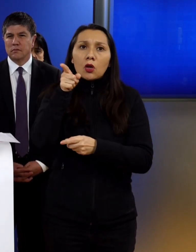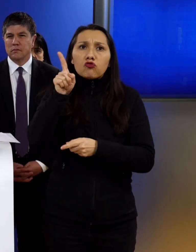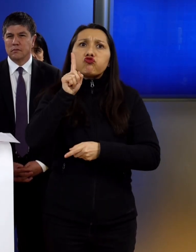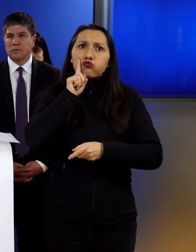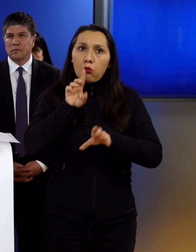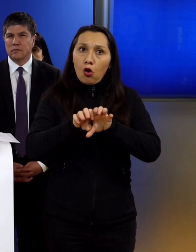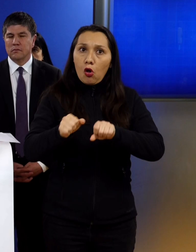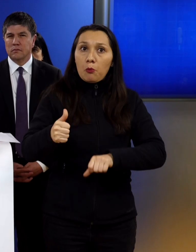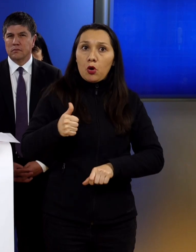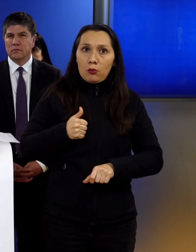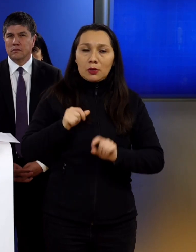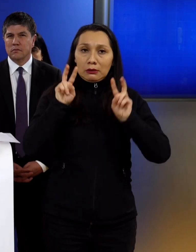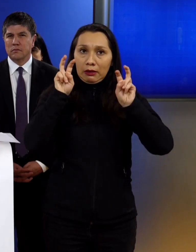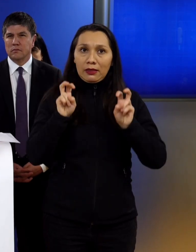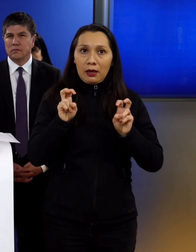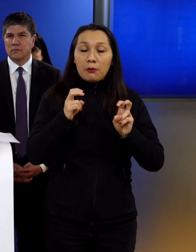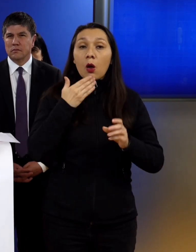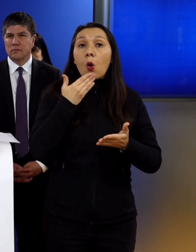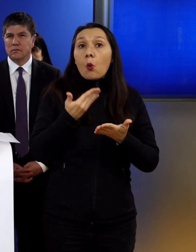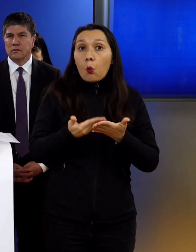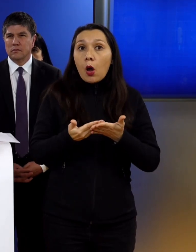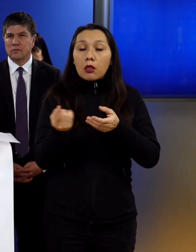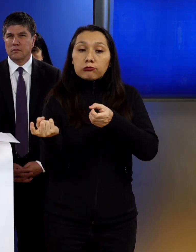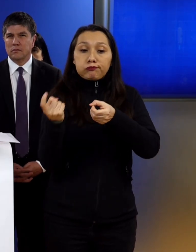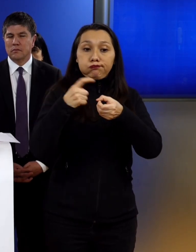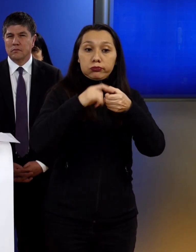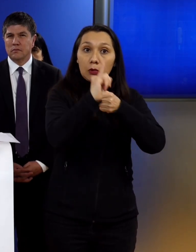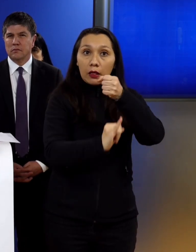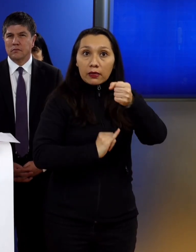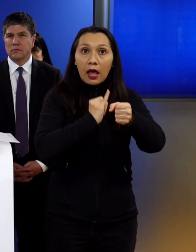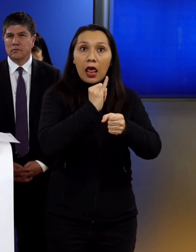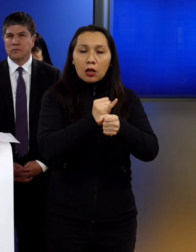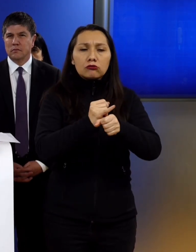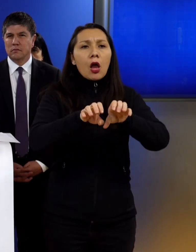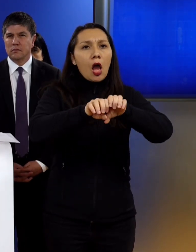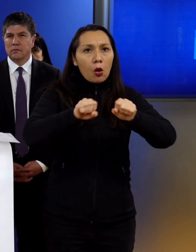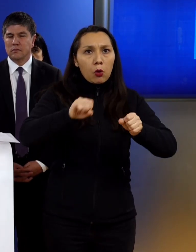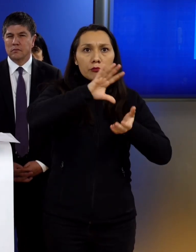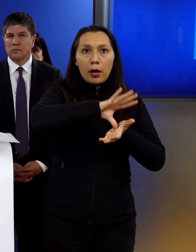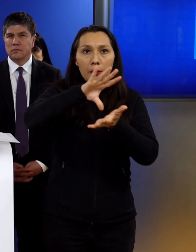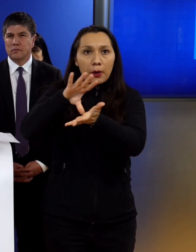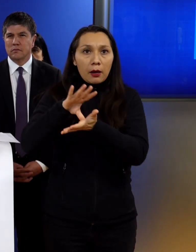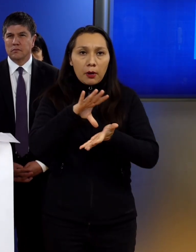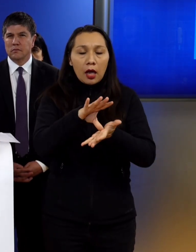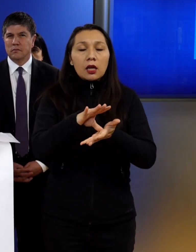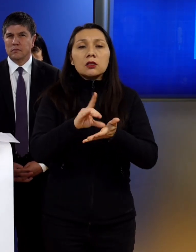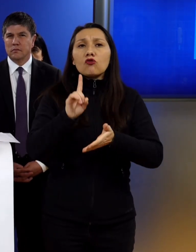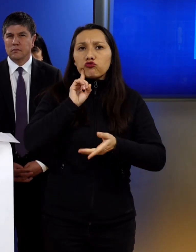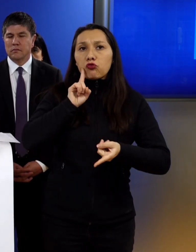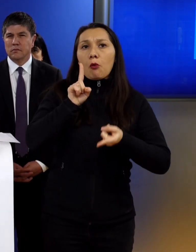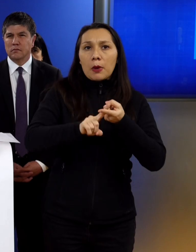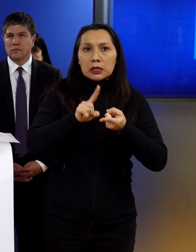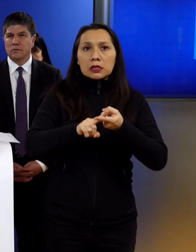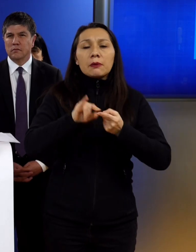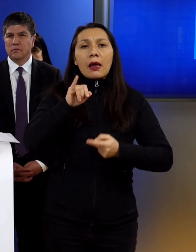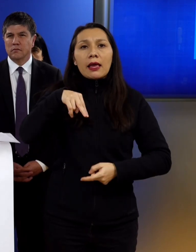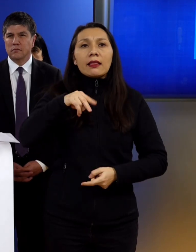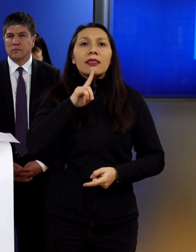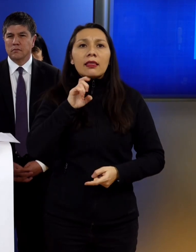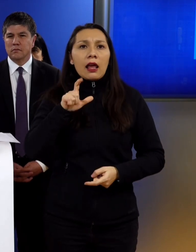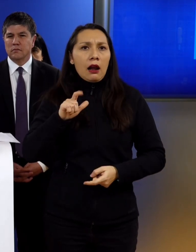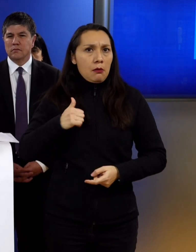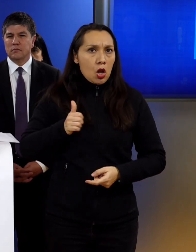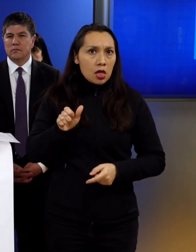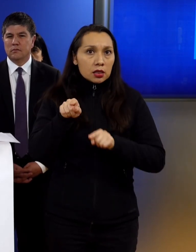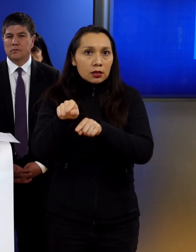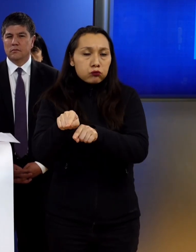tiene compromisos en esta materia. Cuando se es parte de organismos internacionales, hay acuerdos bilaterales en esta materia, hay participación en Interpol,